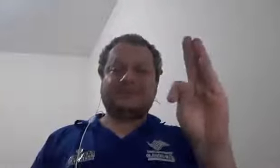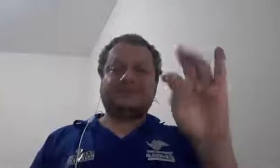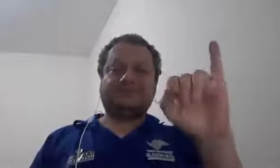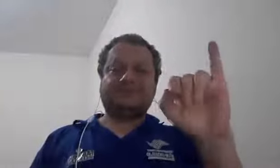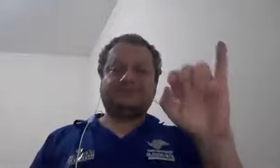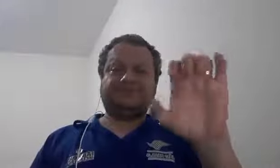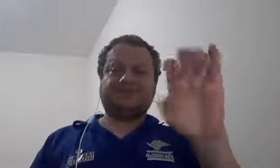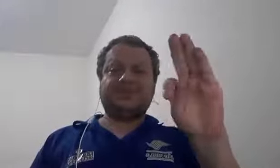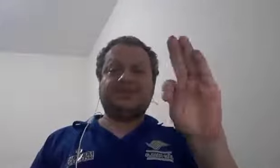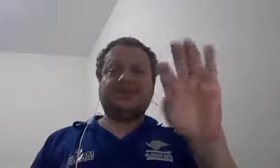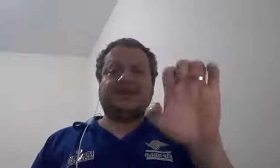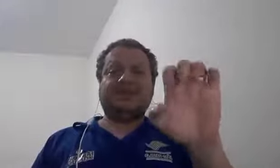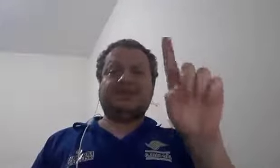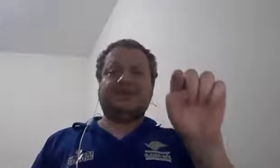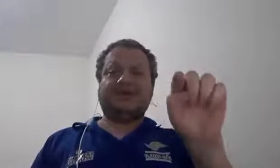Estação Tietê.